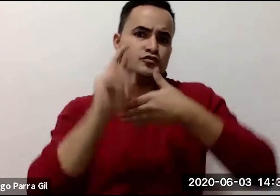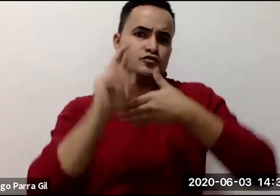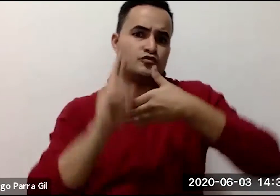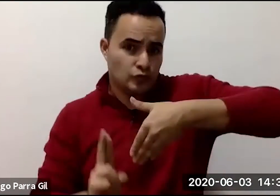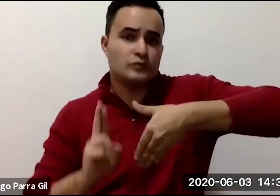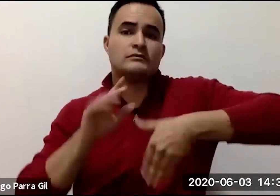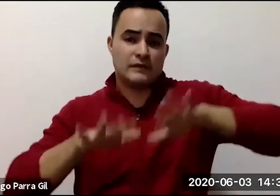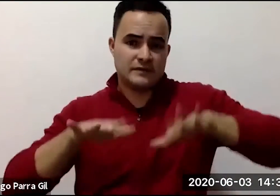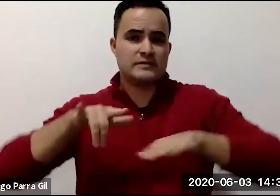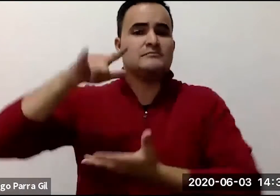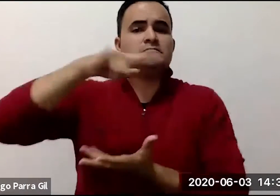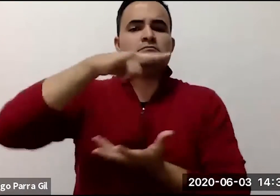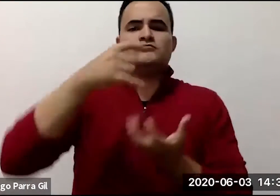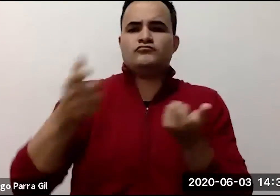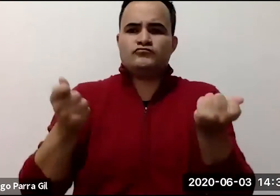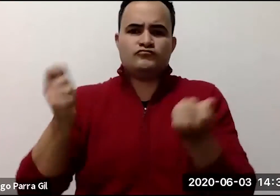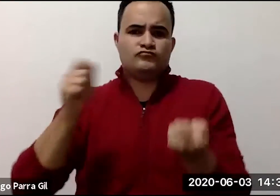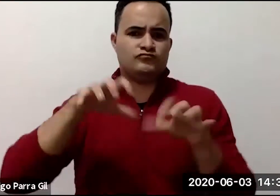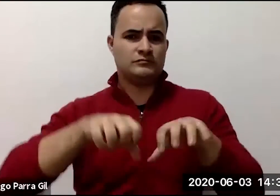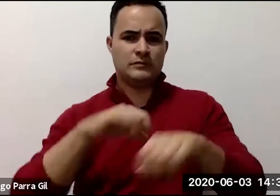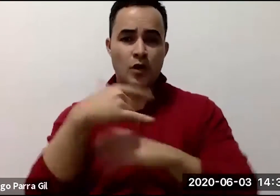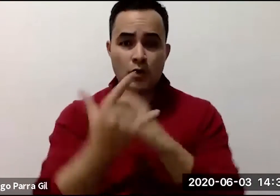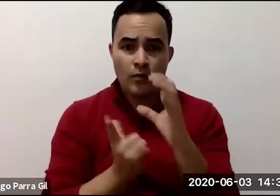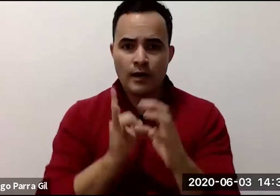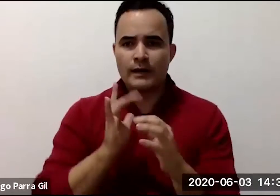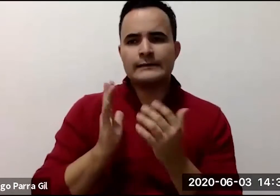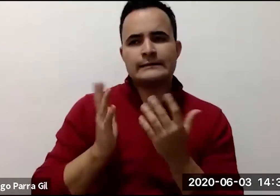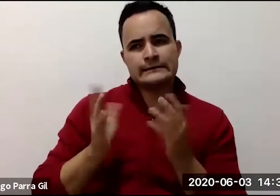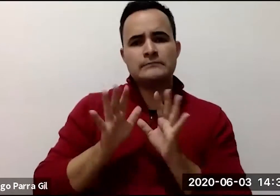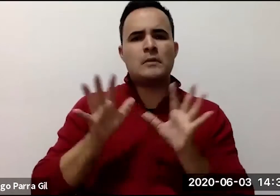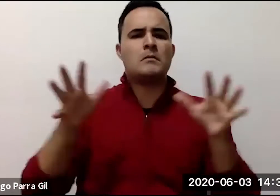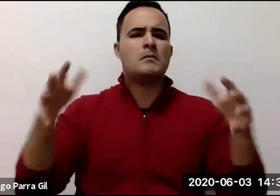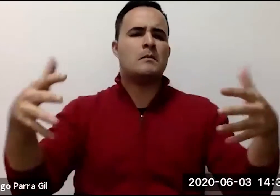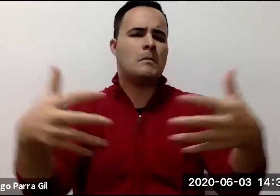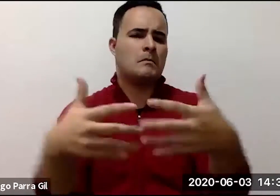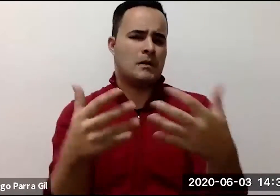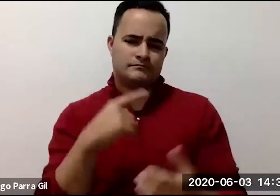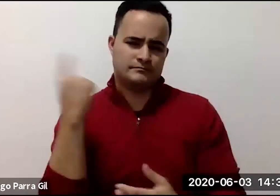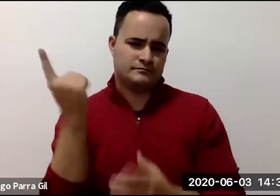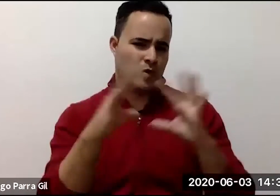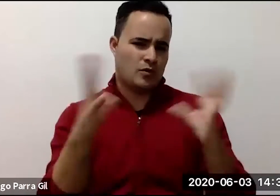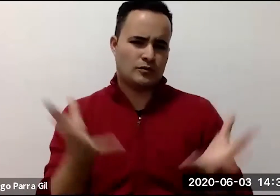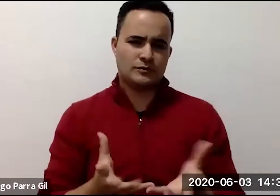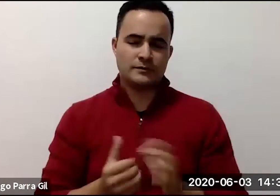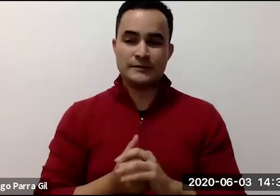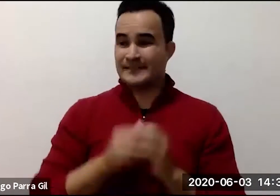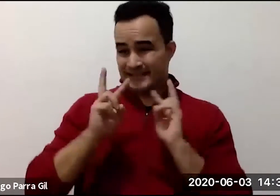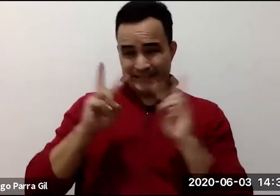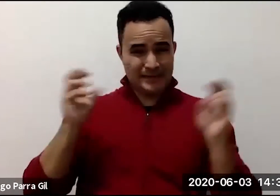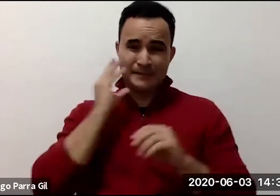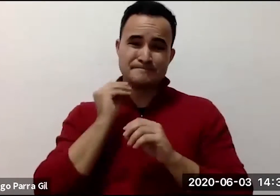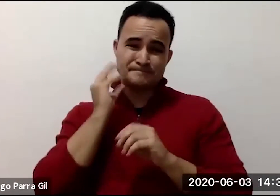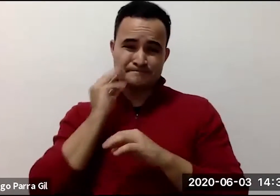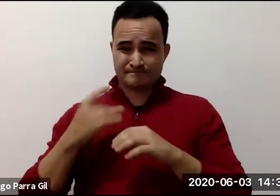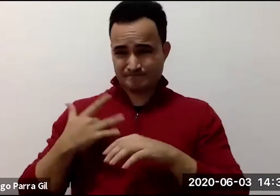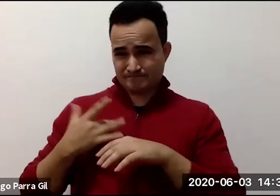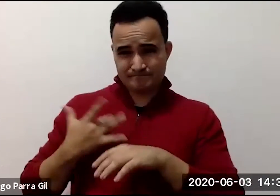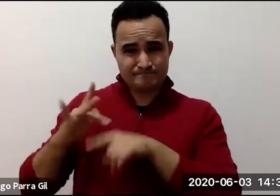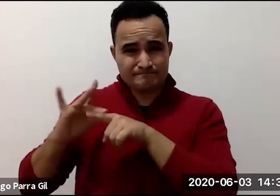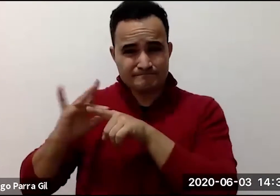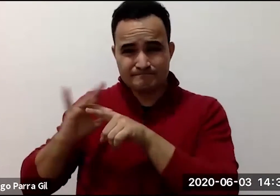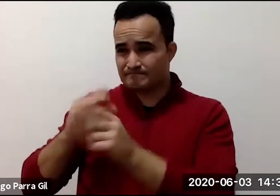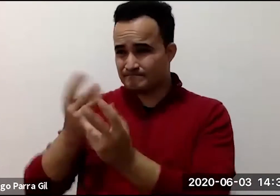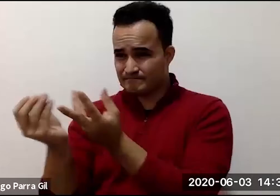que esa multiplicidad de experiencias de confinamiento nos rememoran estas experiencias, técnicas,